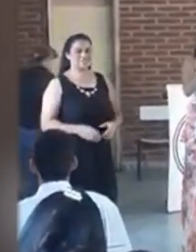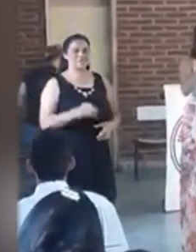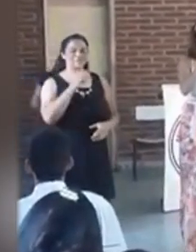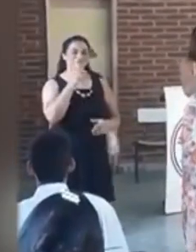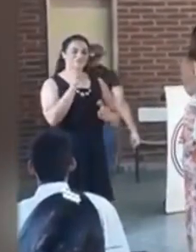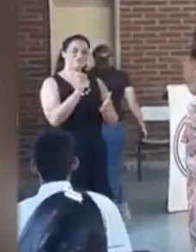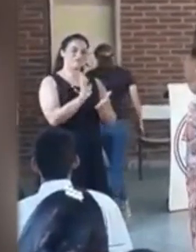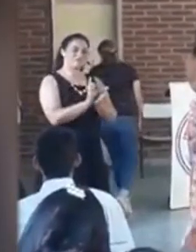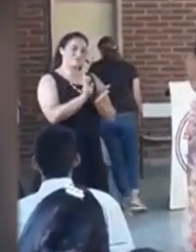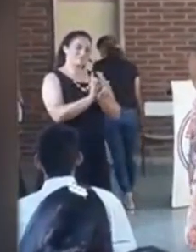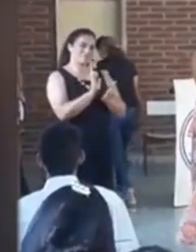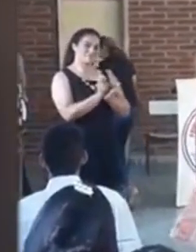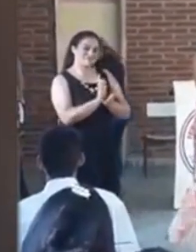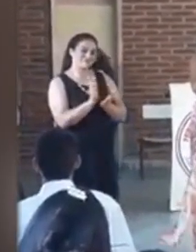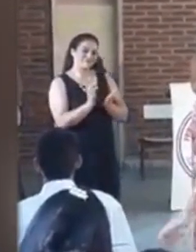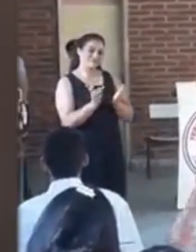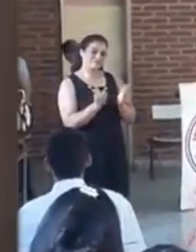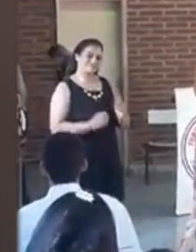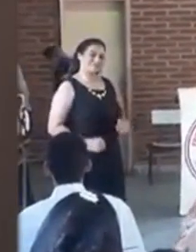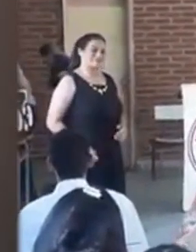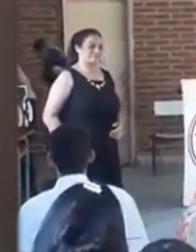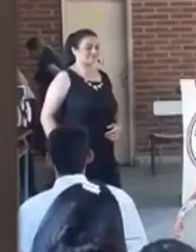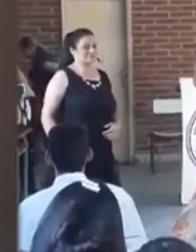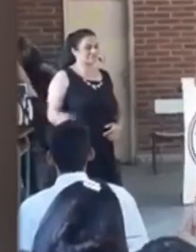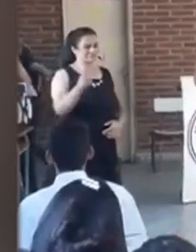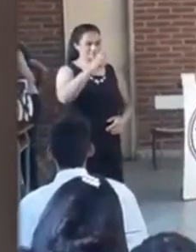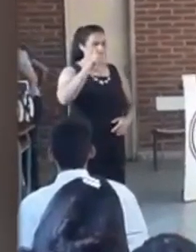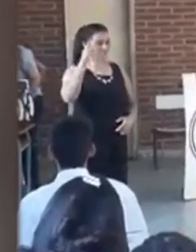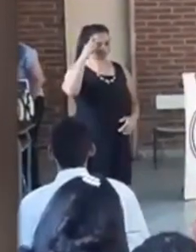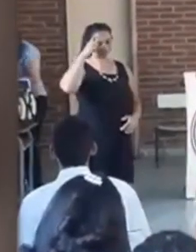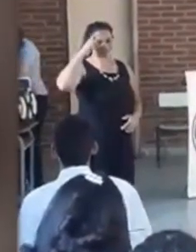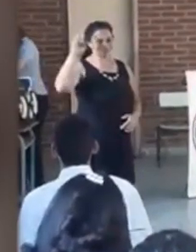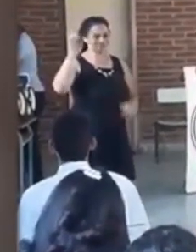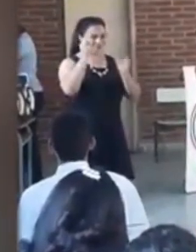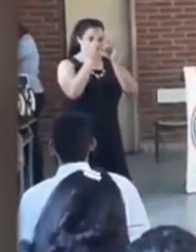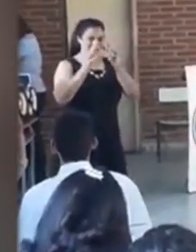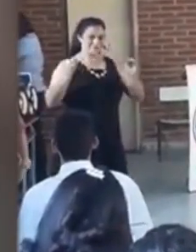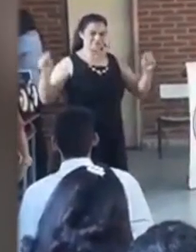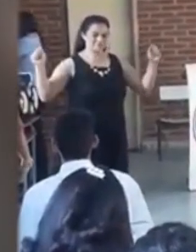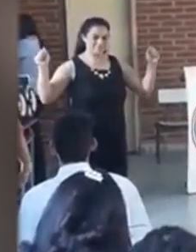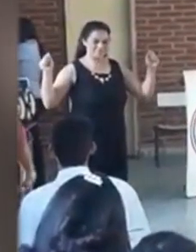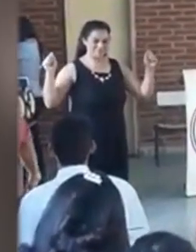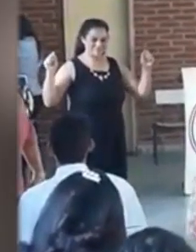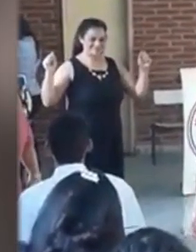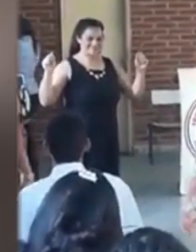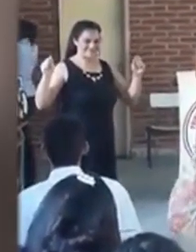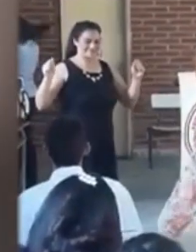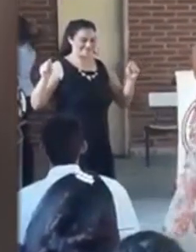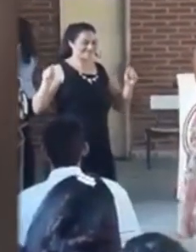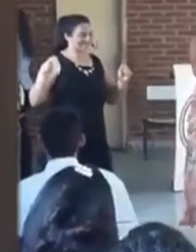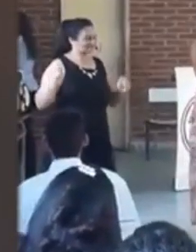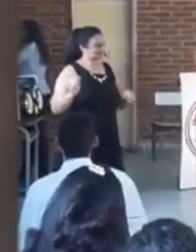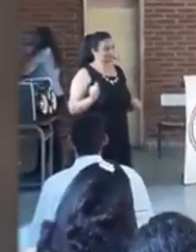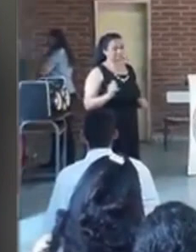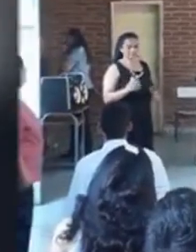en conjunto podamos, ¿verdad?, crear esa conciencia, darle ese espacio que ellos se merecen, porque